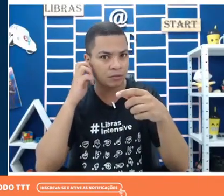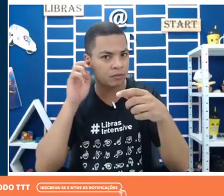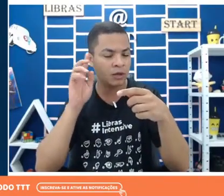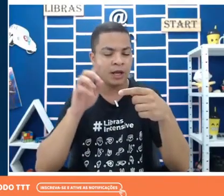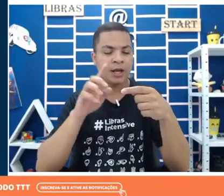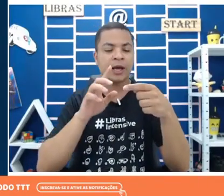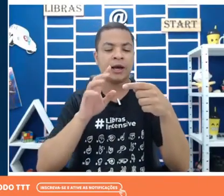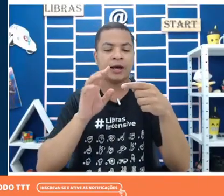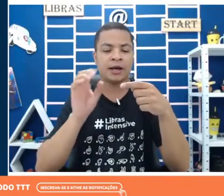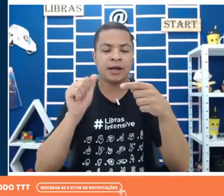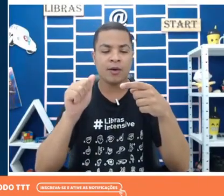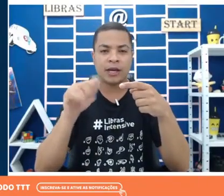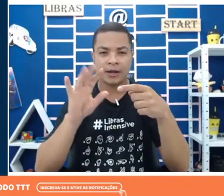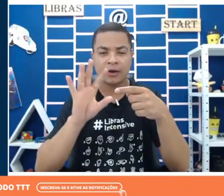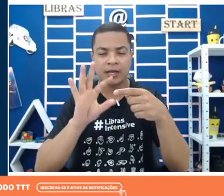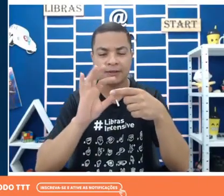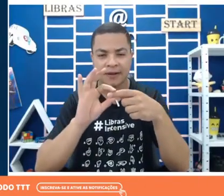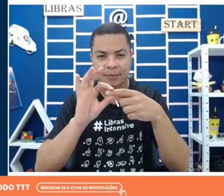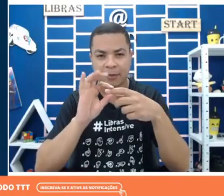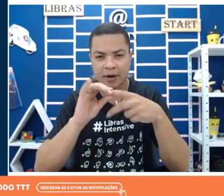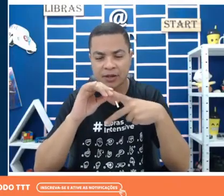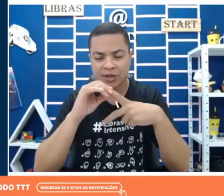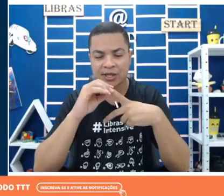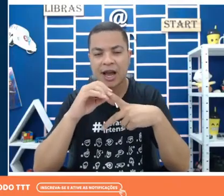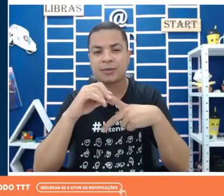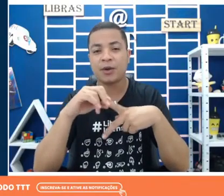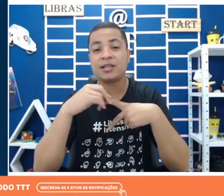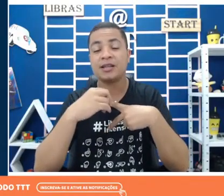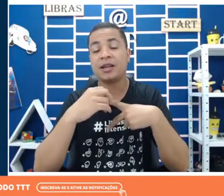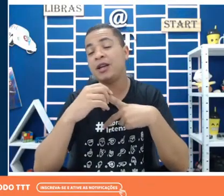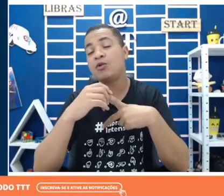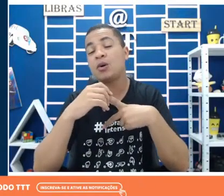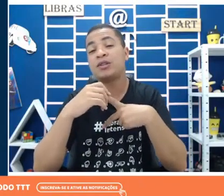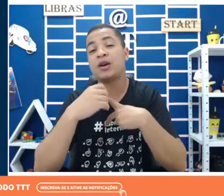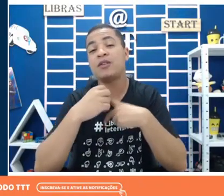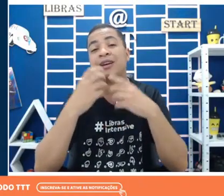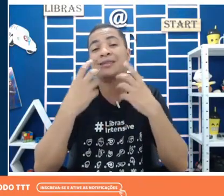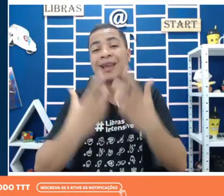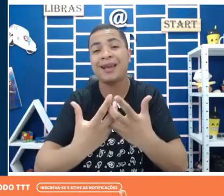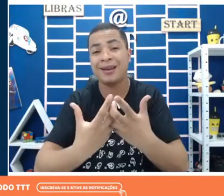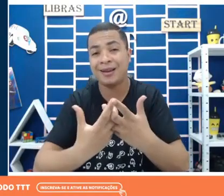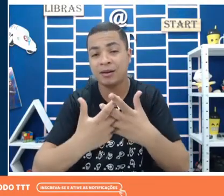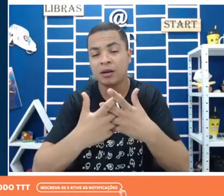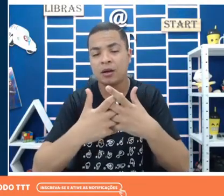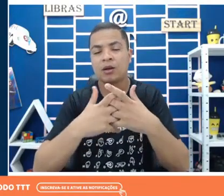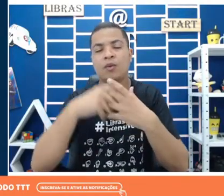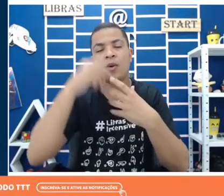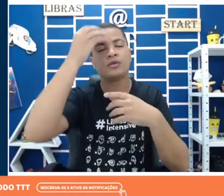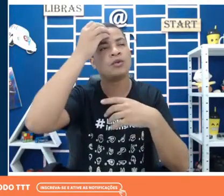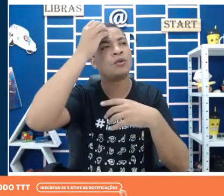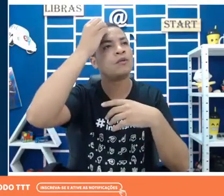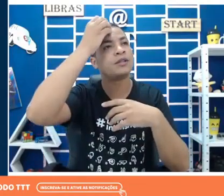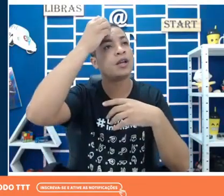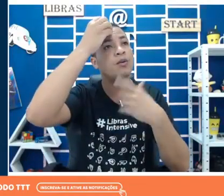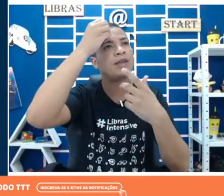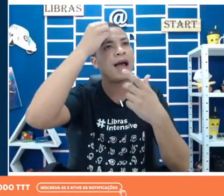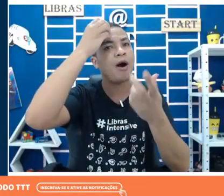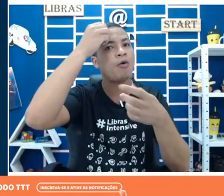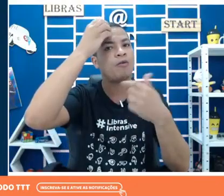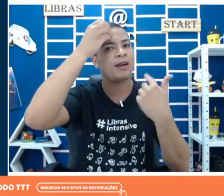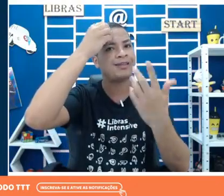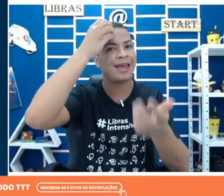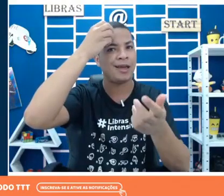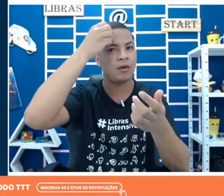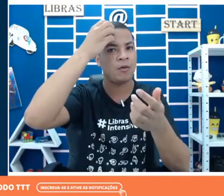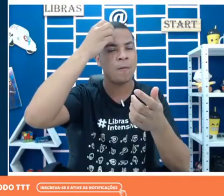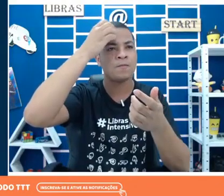sinais. Eu quis fazer a primeira vez só sinais para vocês entenderem o quanto a história fica técnica, o quanto você contar